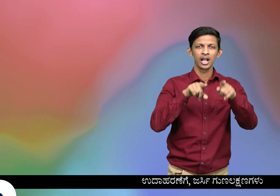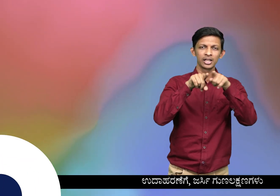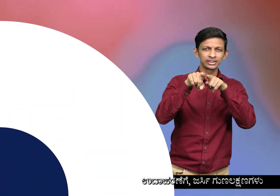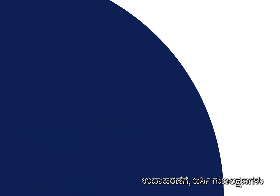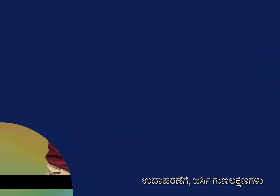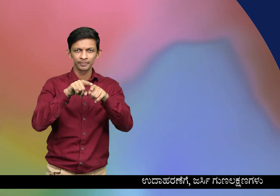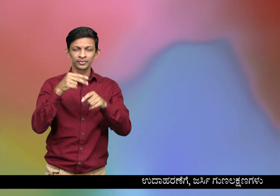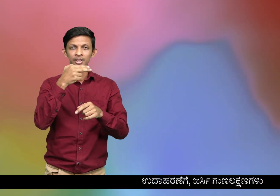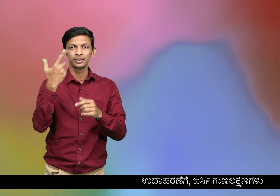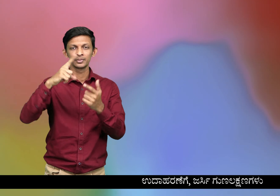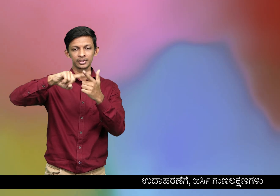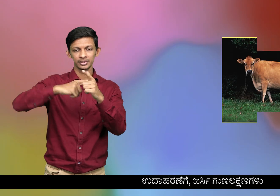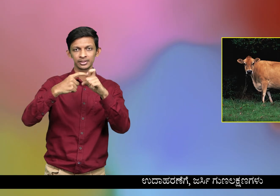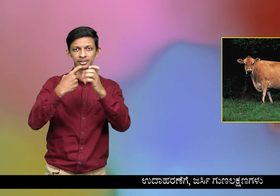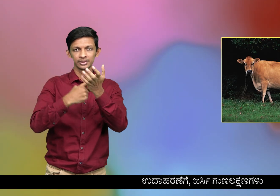ಉದಾಹರಣೆಗೆ, ಜರ್ಸಿ ಗುಣಲಕ್ಷಣಗಳು